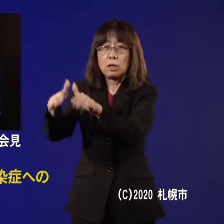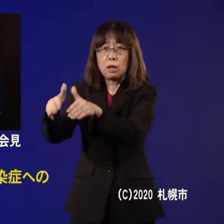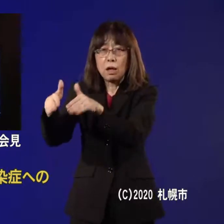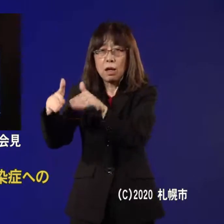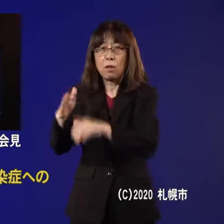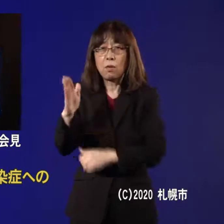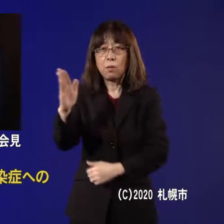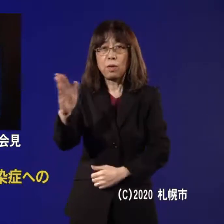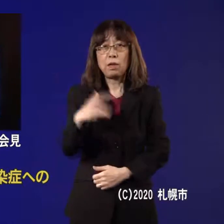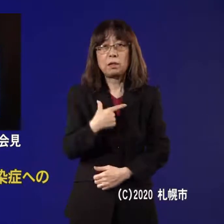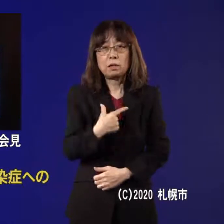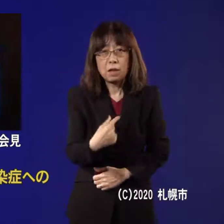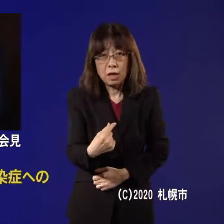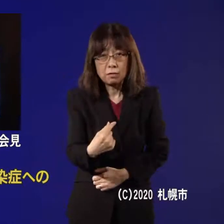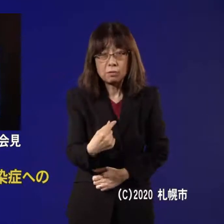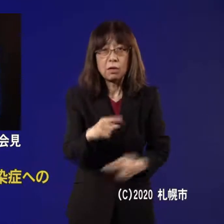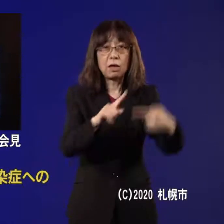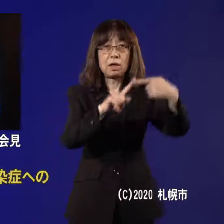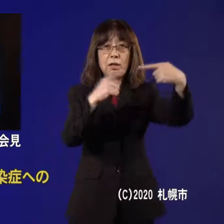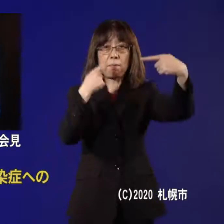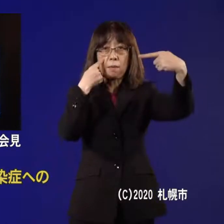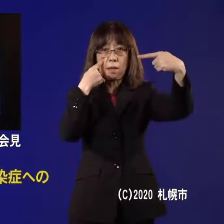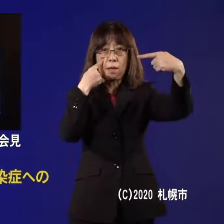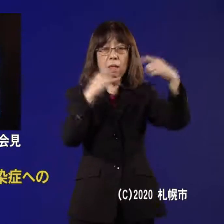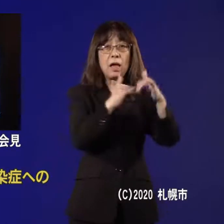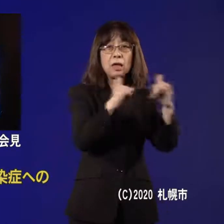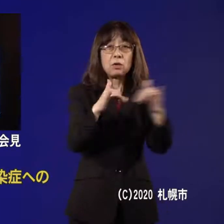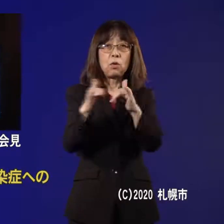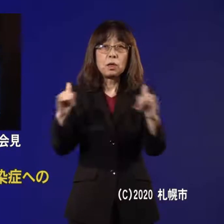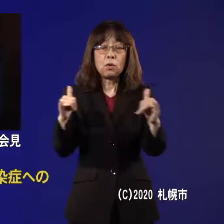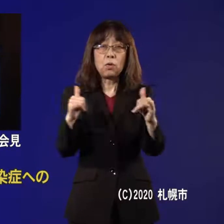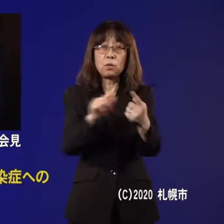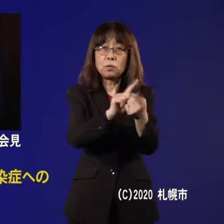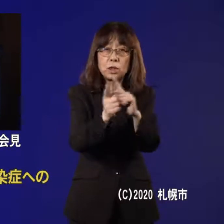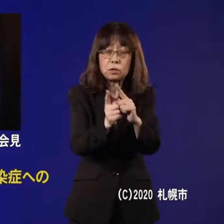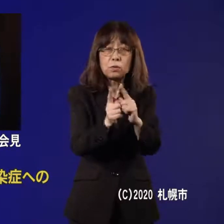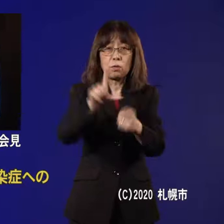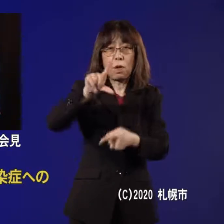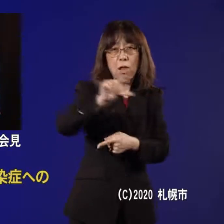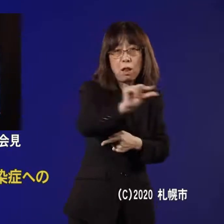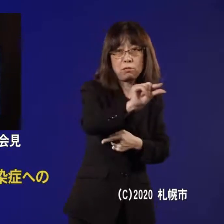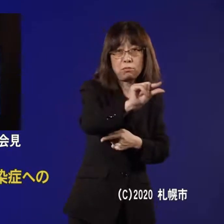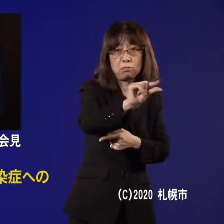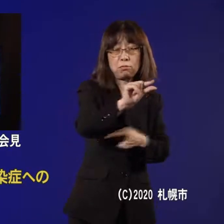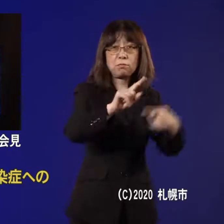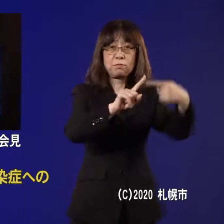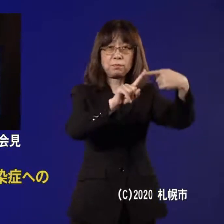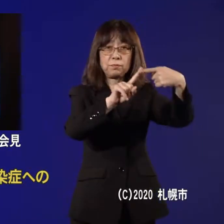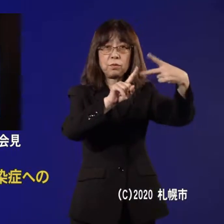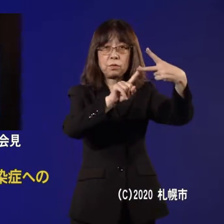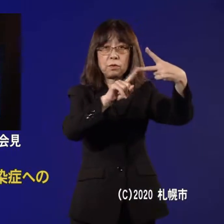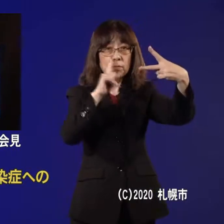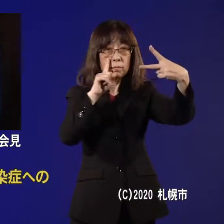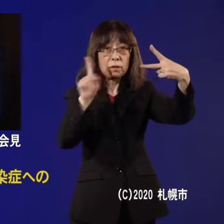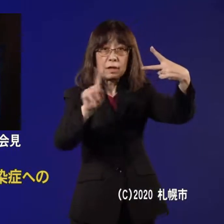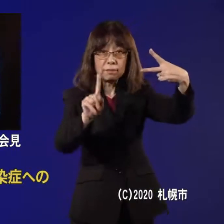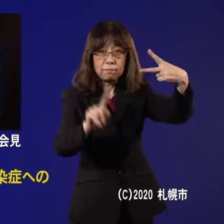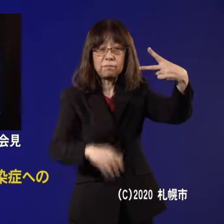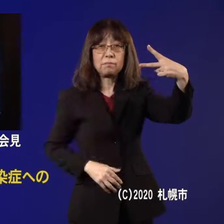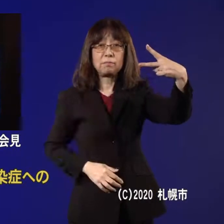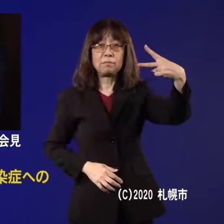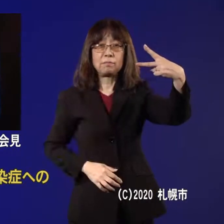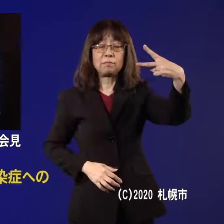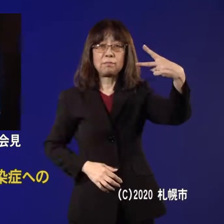たいということが1点目、これは人と人との接触機会を減らしていきましょうということであります。それから2つ目は、